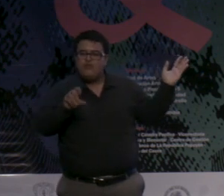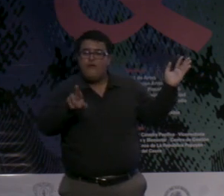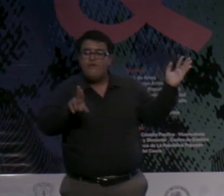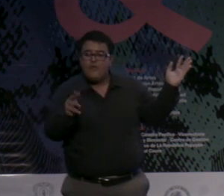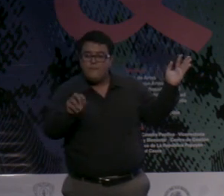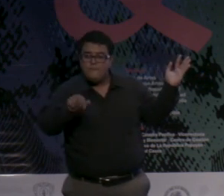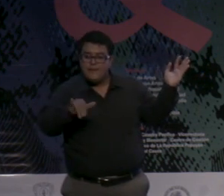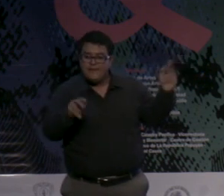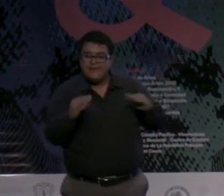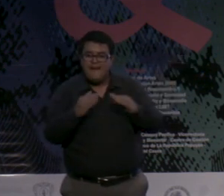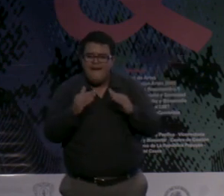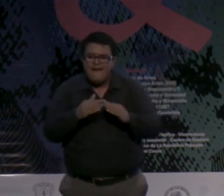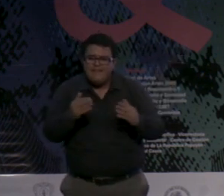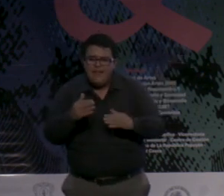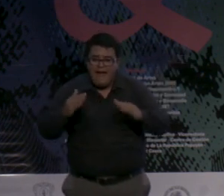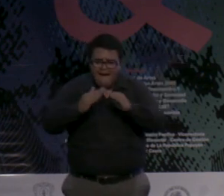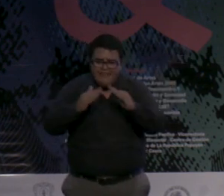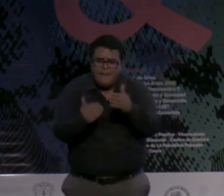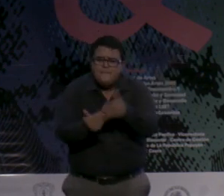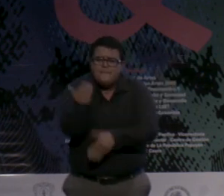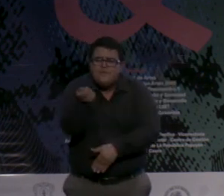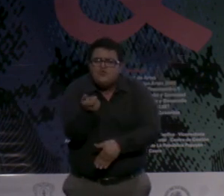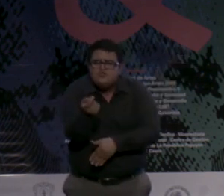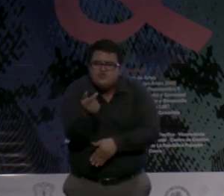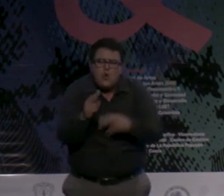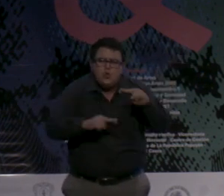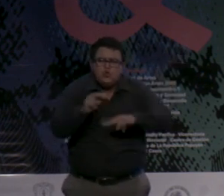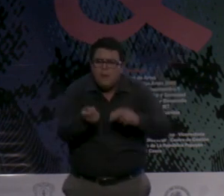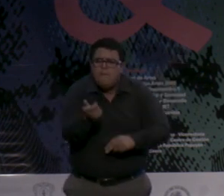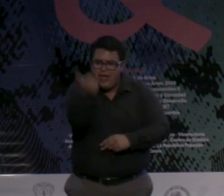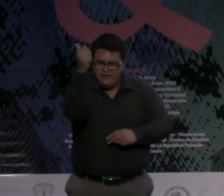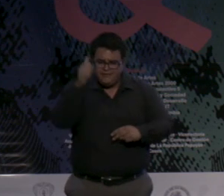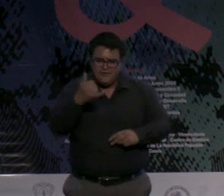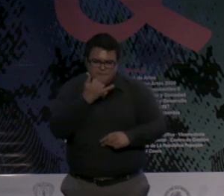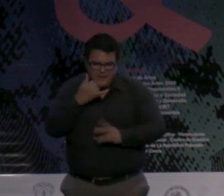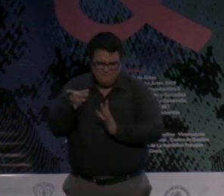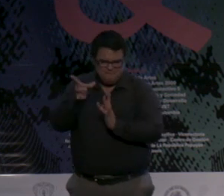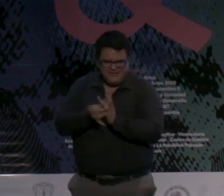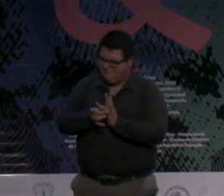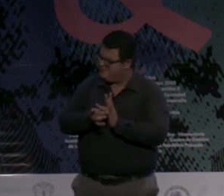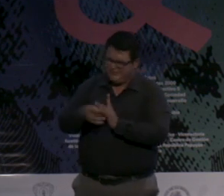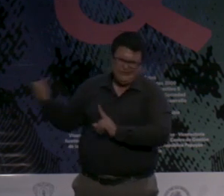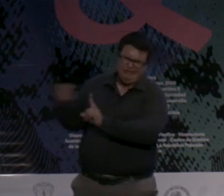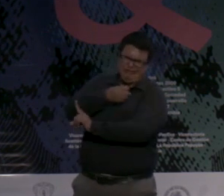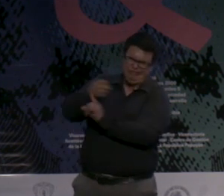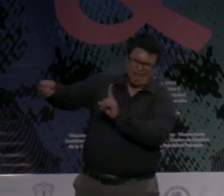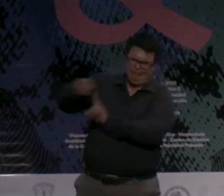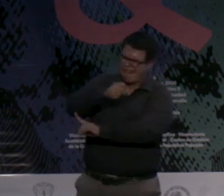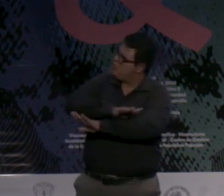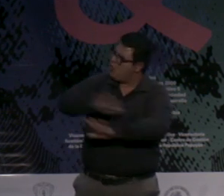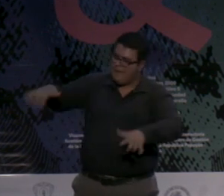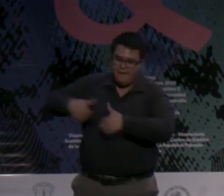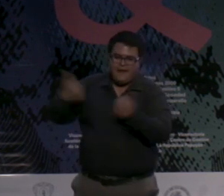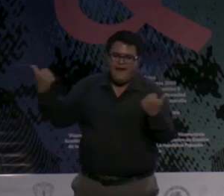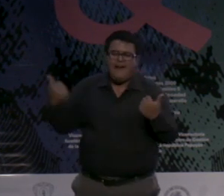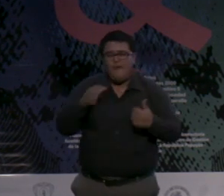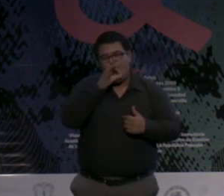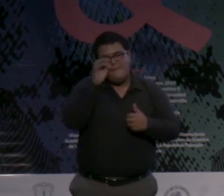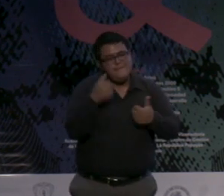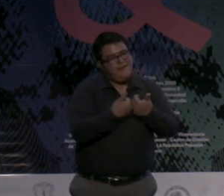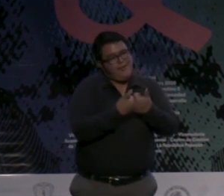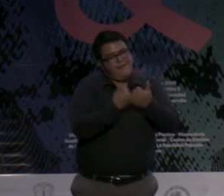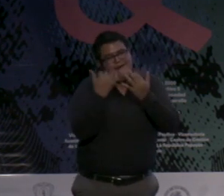ella logre producir algo, y estas casas empiezan a tener ciertos índices comunes, las casas que son autoconstruidas. Pasa la siguiente, por favor. Aquí estamos